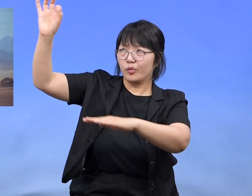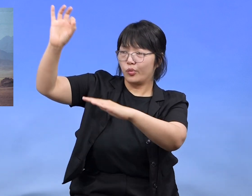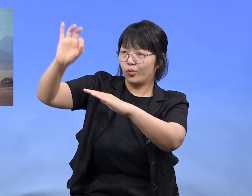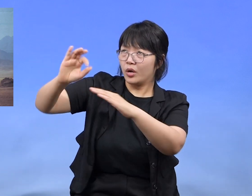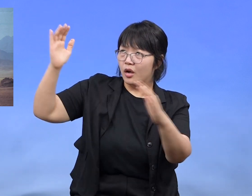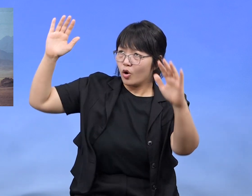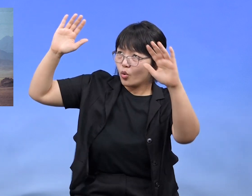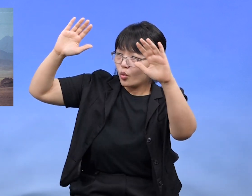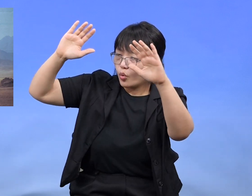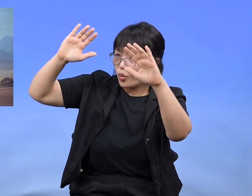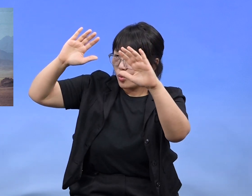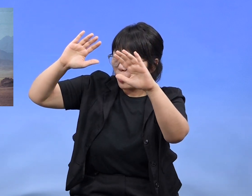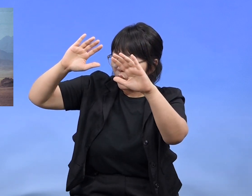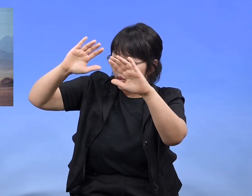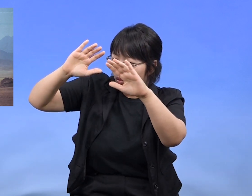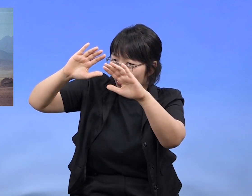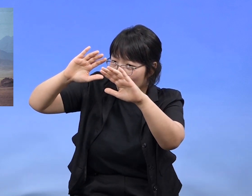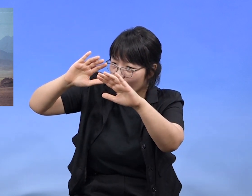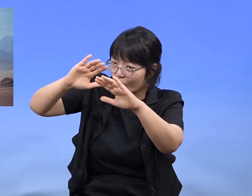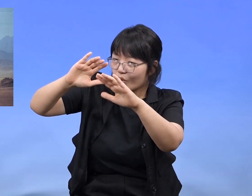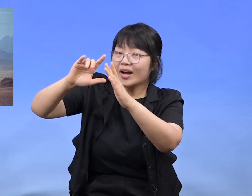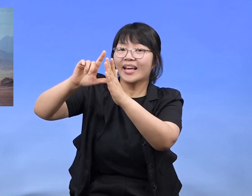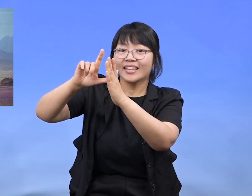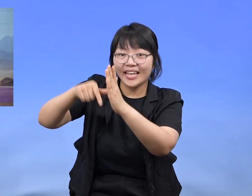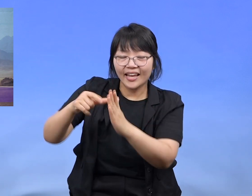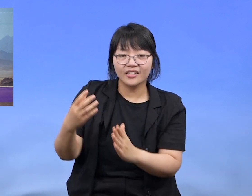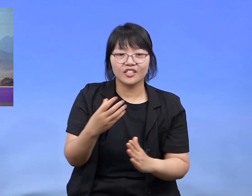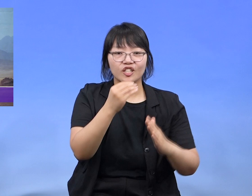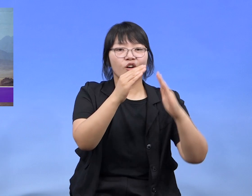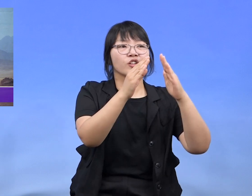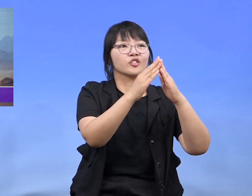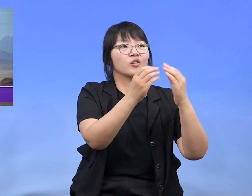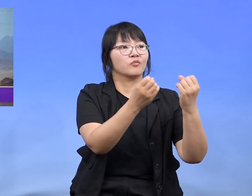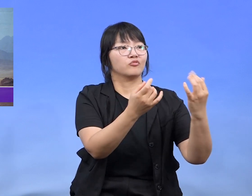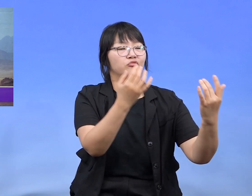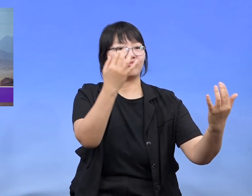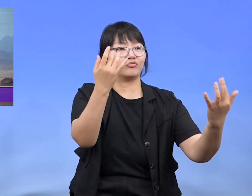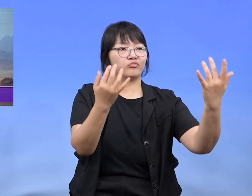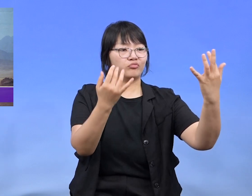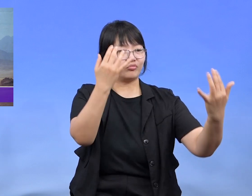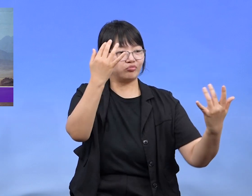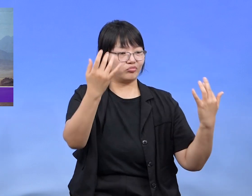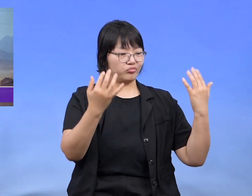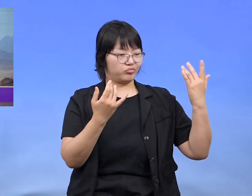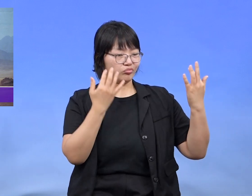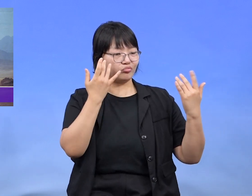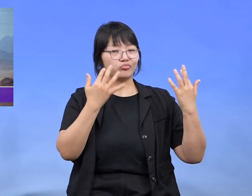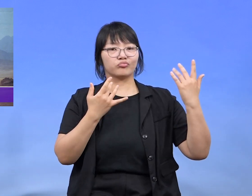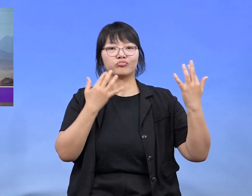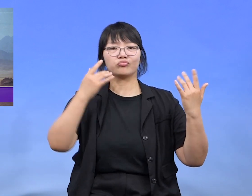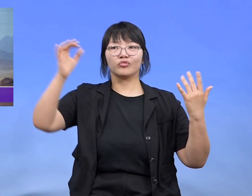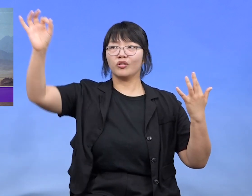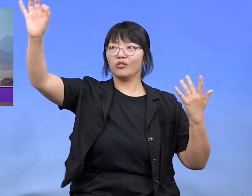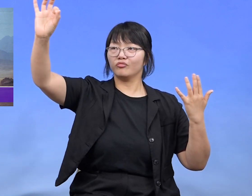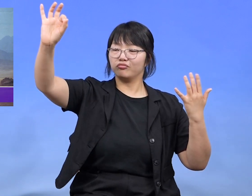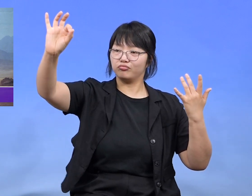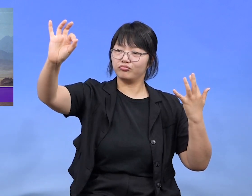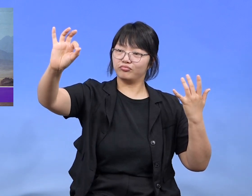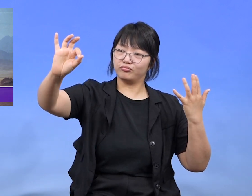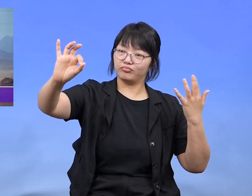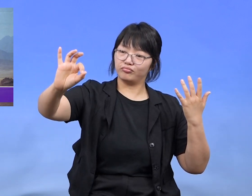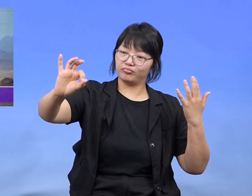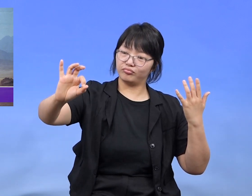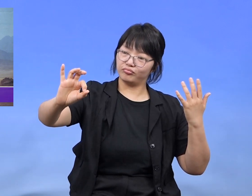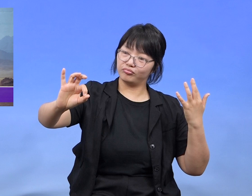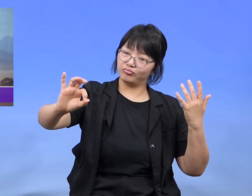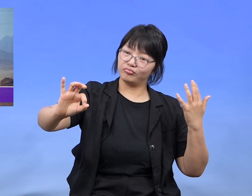밝혀집니다. 그래서 이 성전에 불이 밝혀짐, 이것을 The Illumination of the Temple,